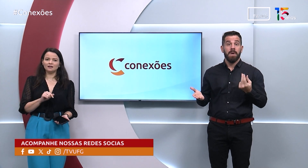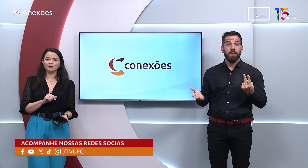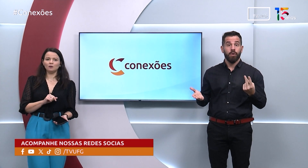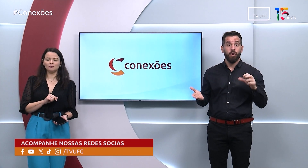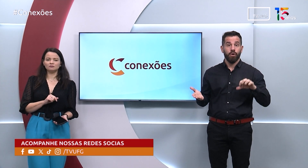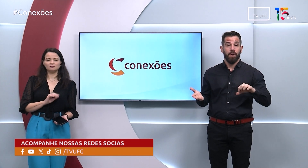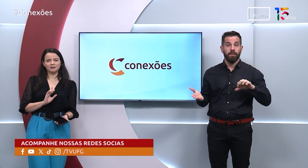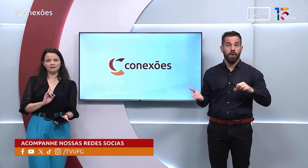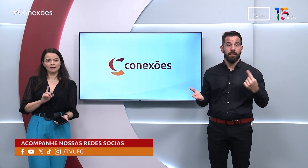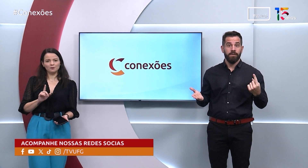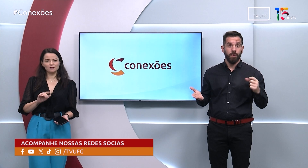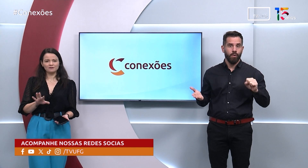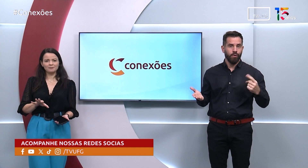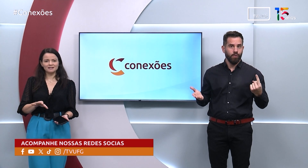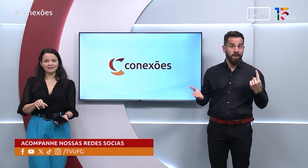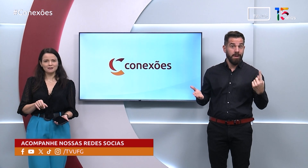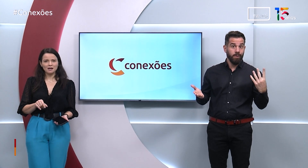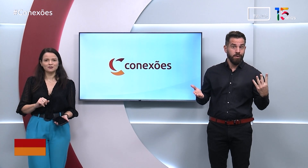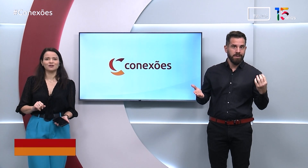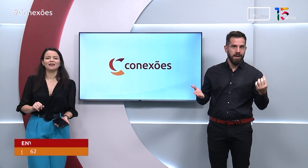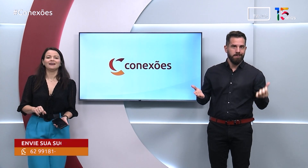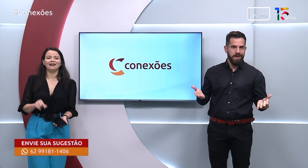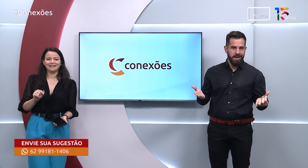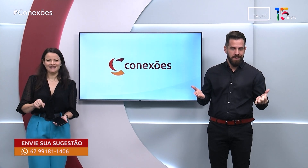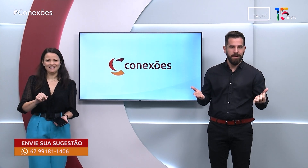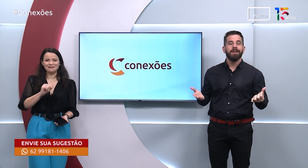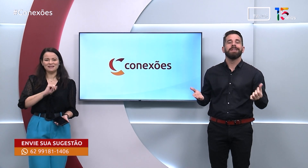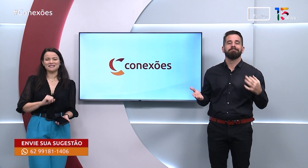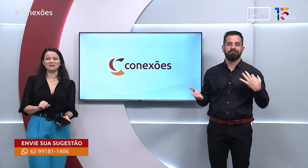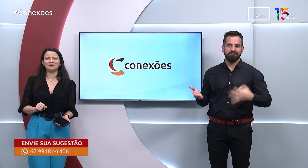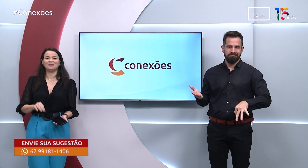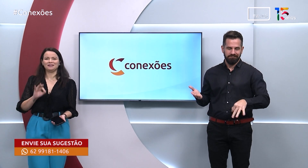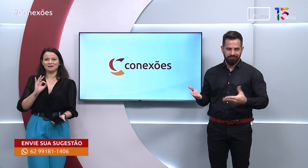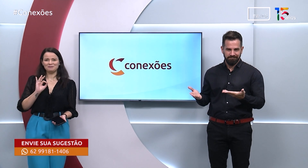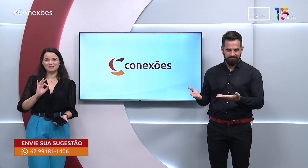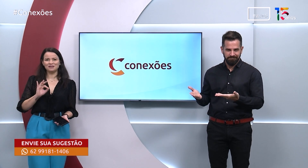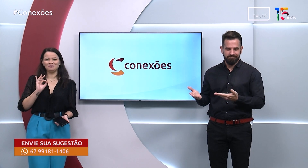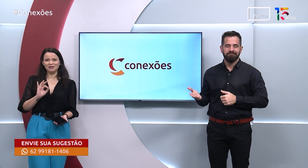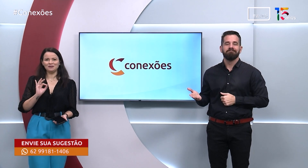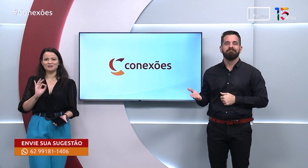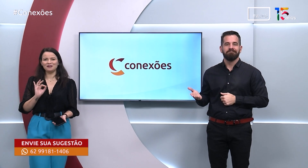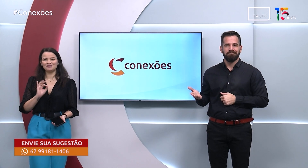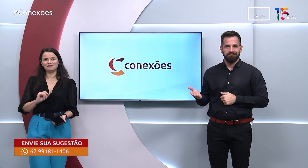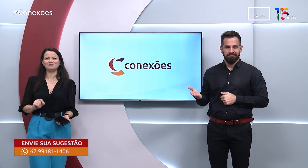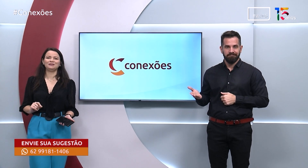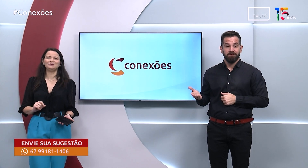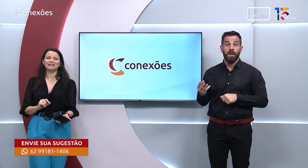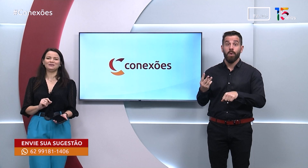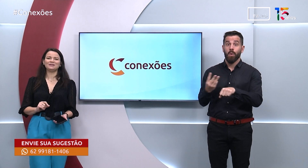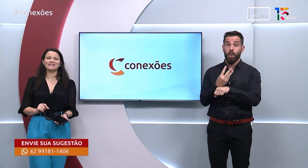629-9181-1406, comum. Peraí, daqui a pouco acho que vai aparecer aqui embaixo. Aqui apareceu. Então, repetindo,